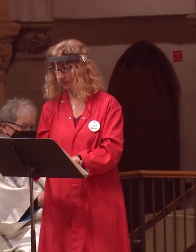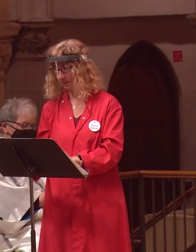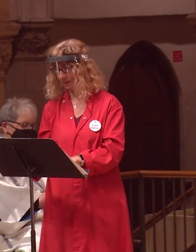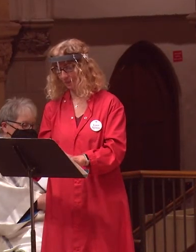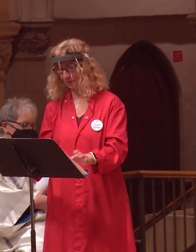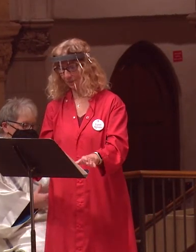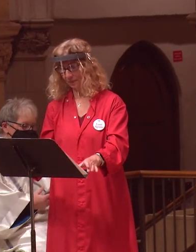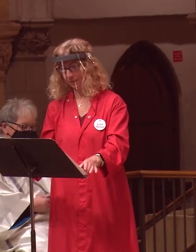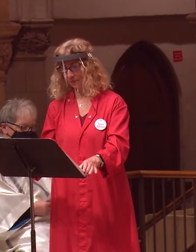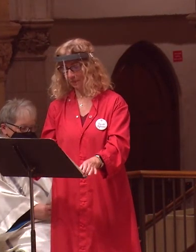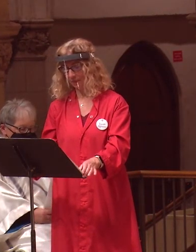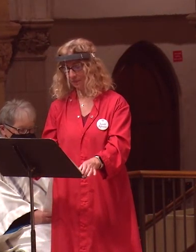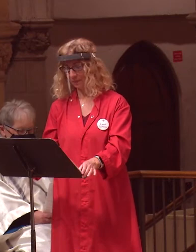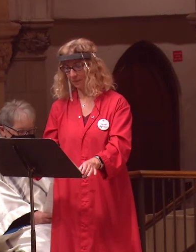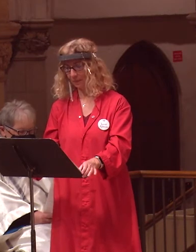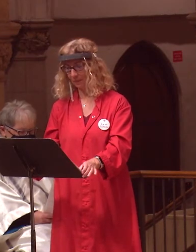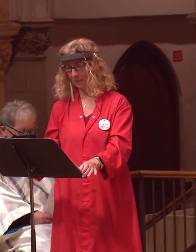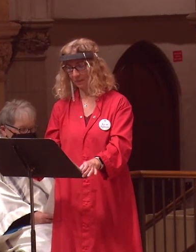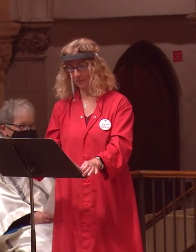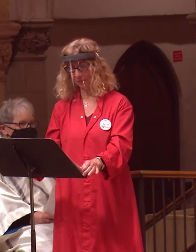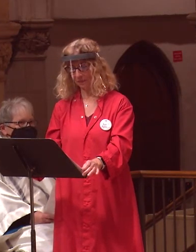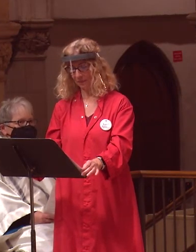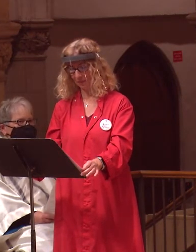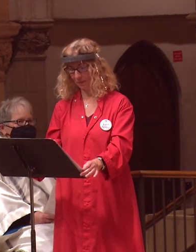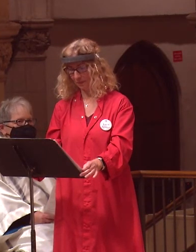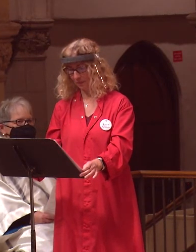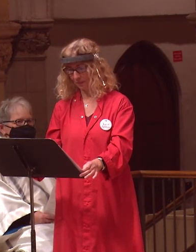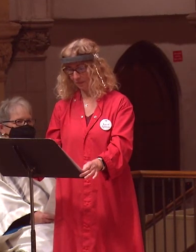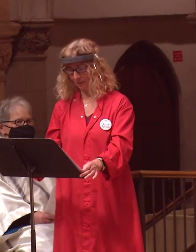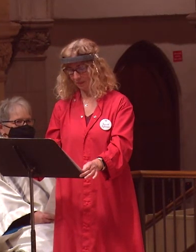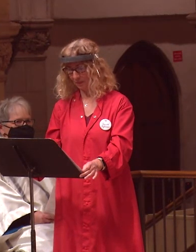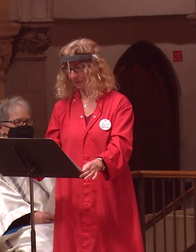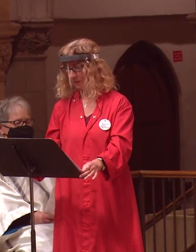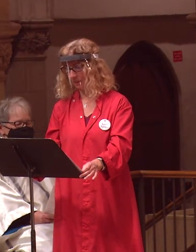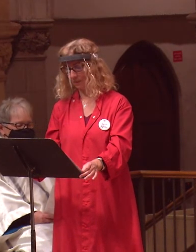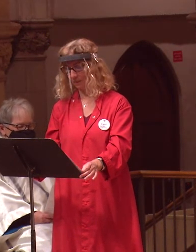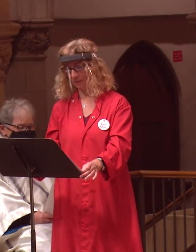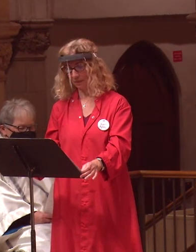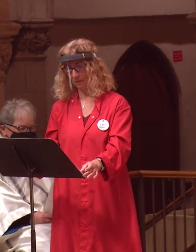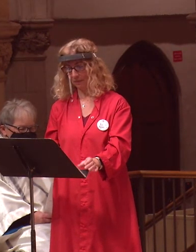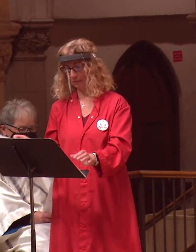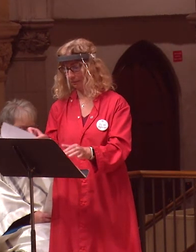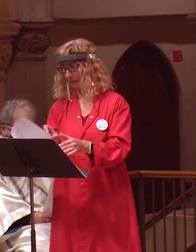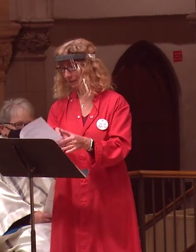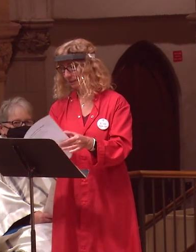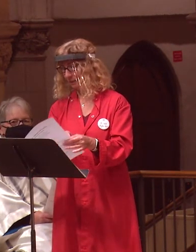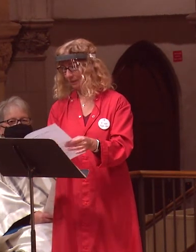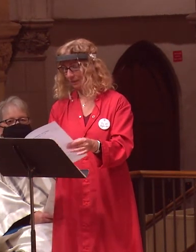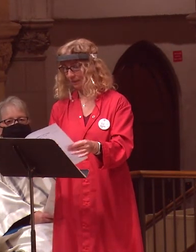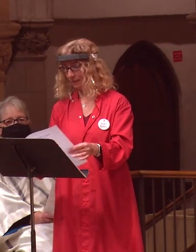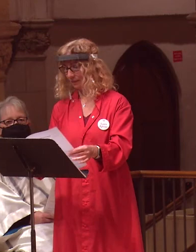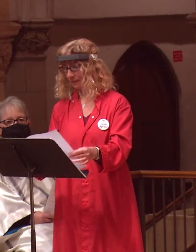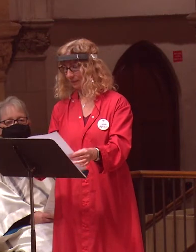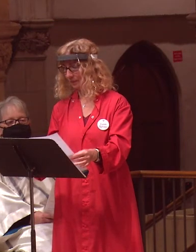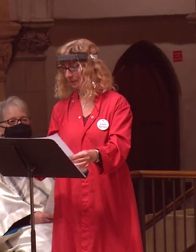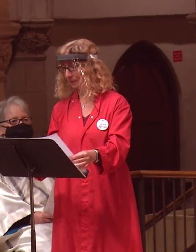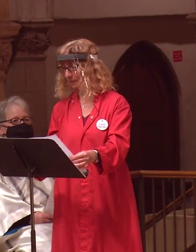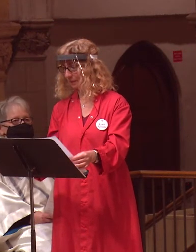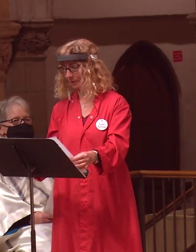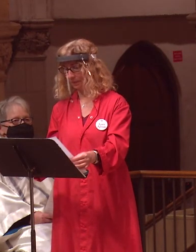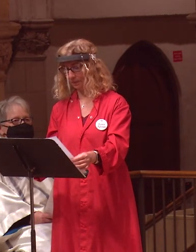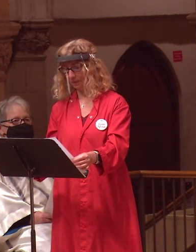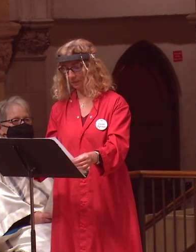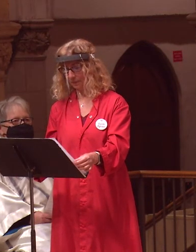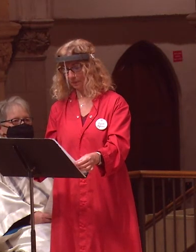encuentras en tu camino de fe, siempre estás bienvenido, bienvenida a la mesa de